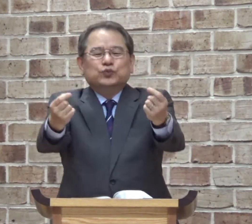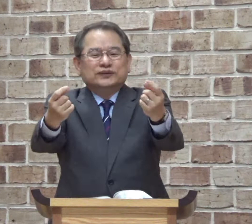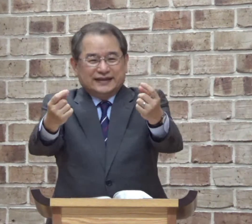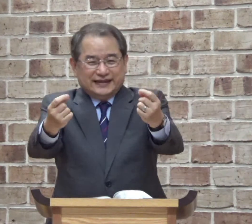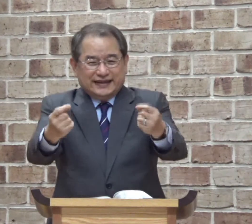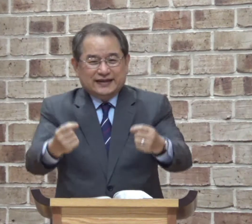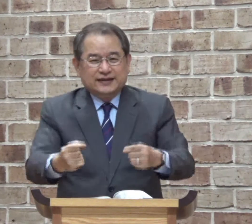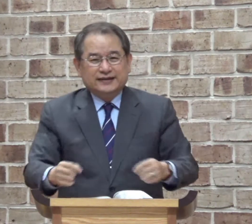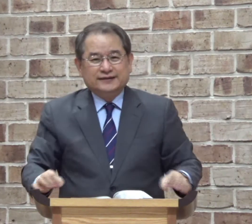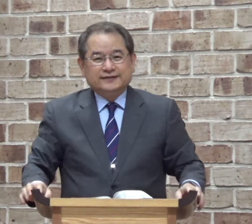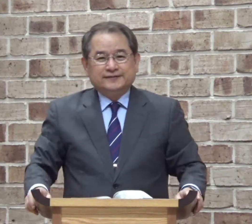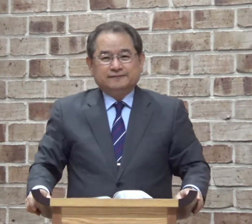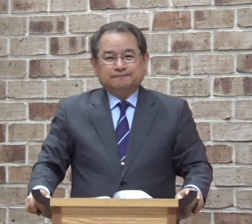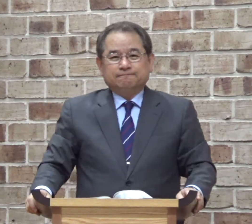성경에